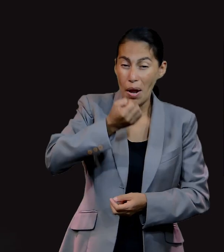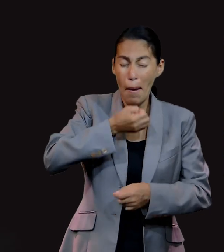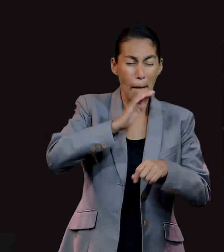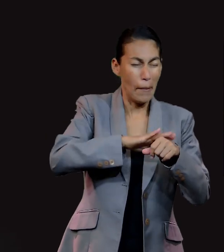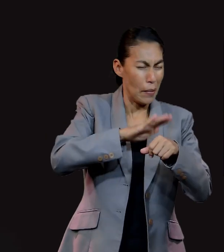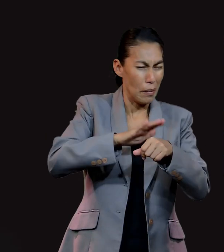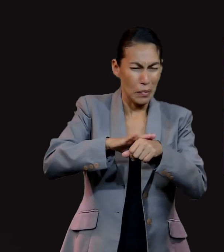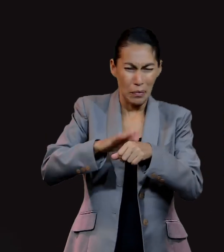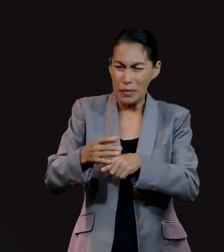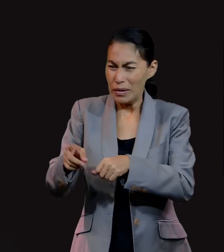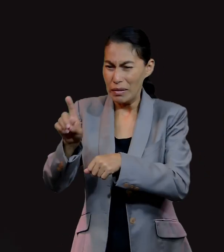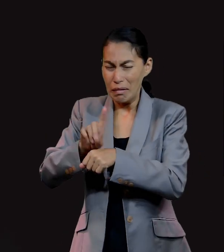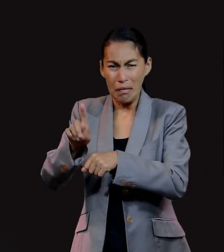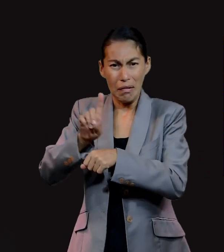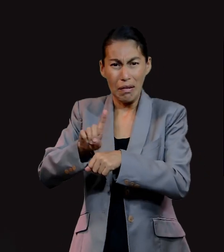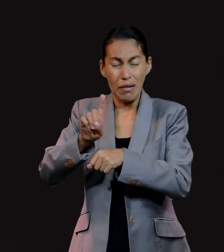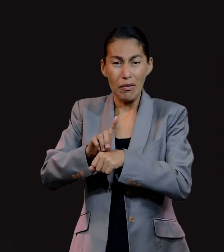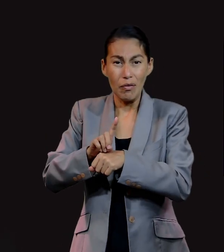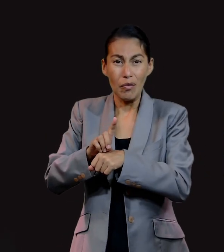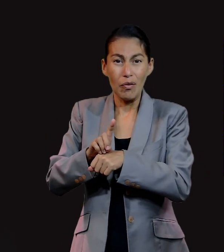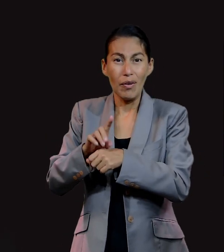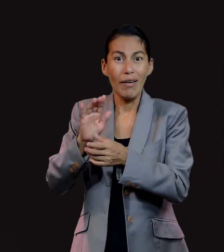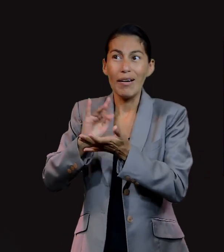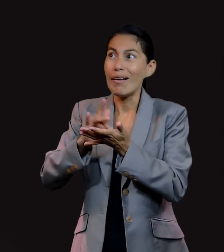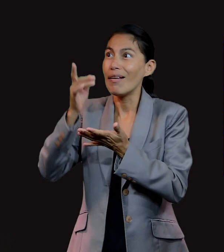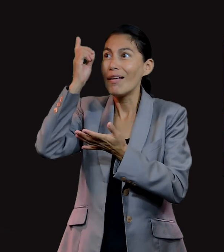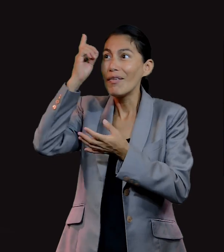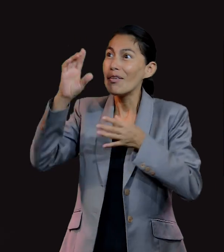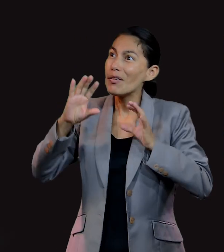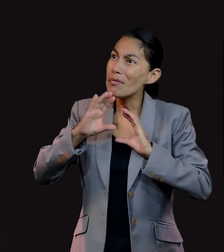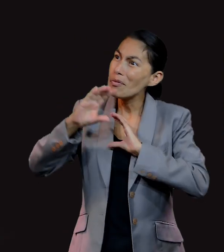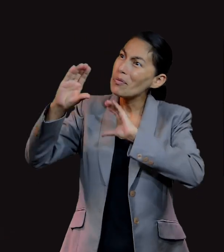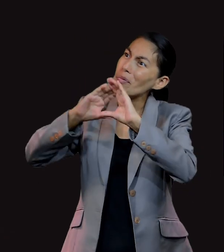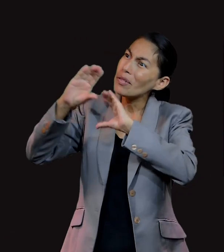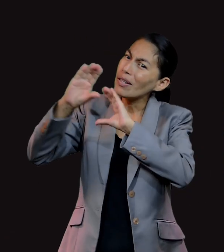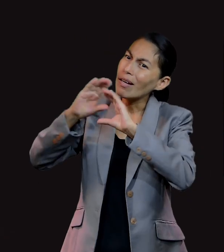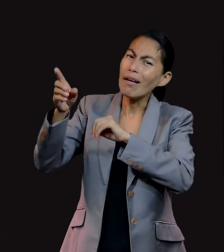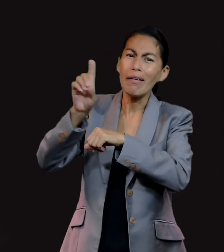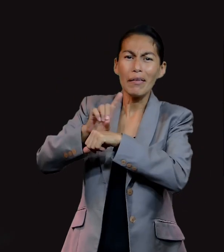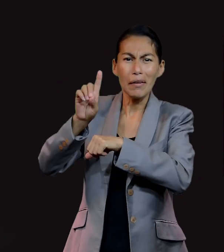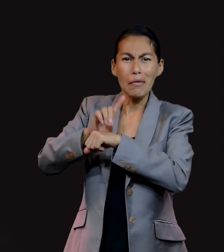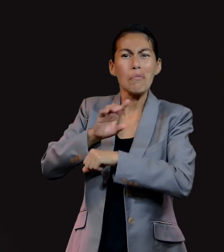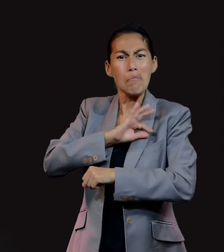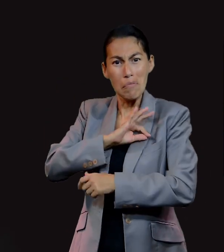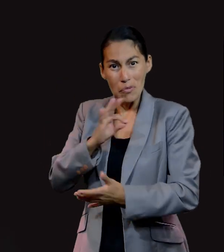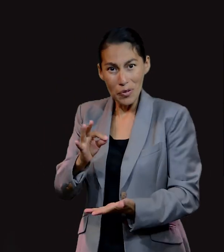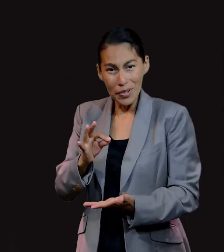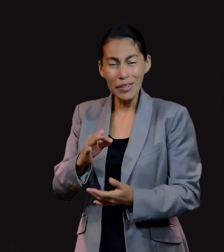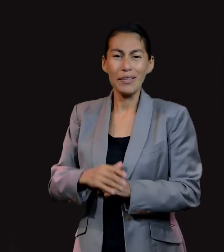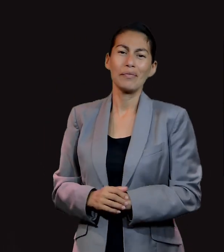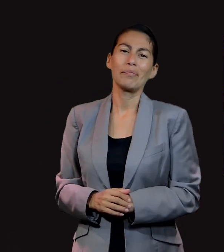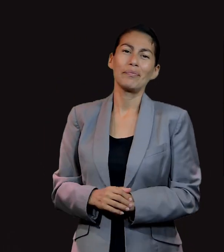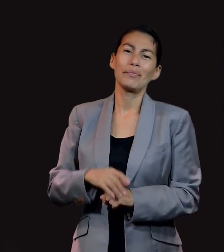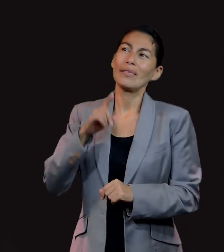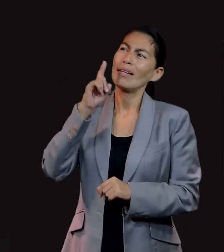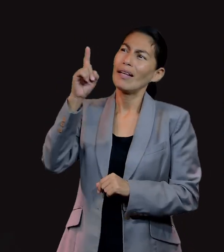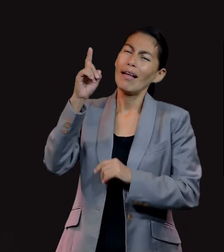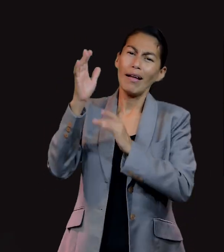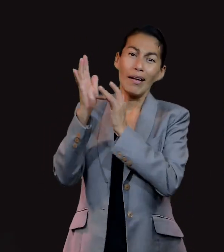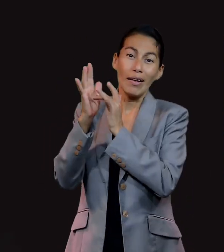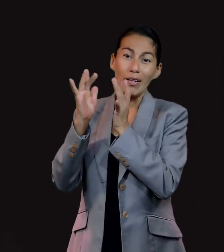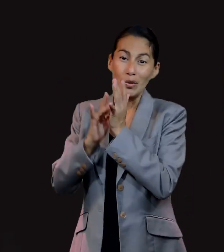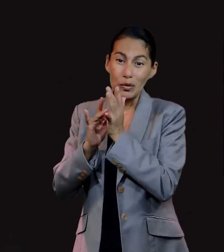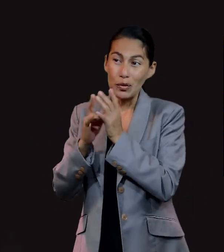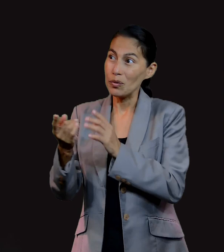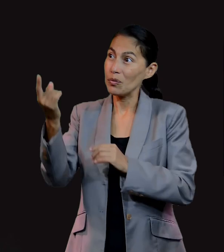los días de nuestra vida? Si tenemos acceso directo, gratuito, comprado con la